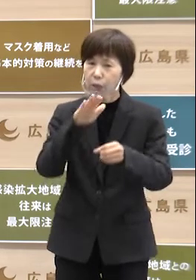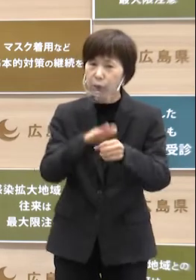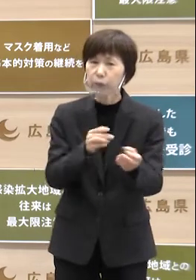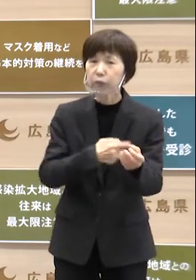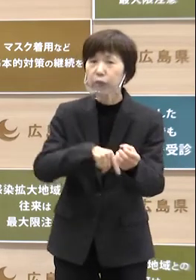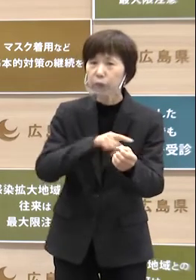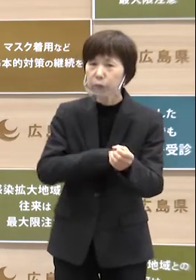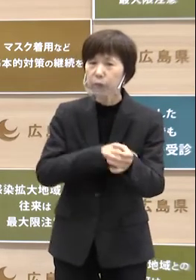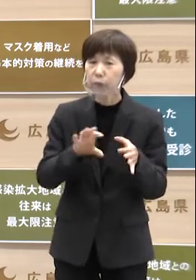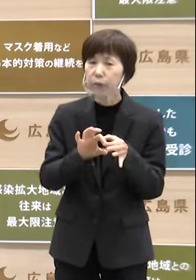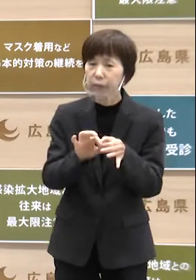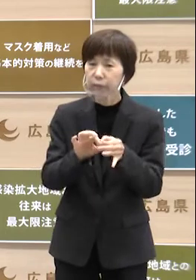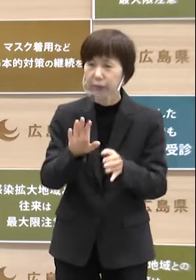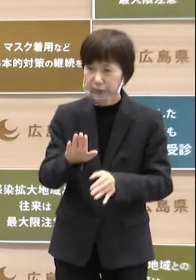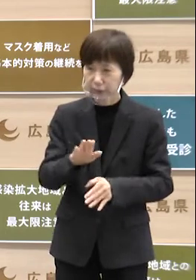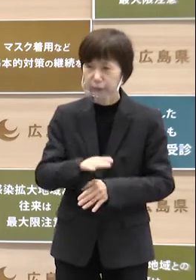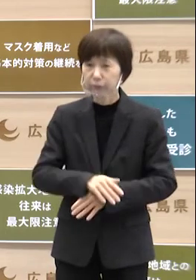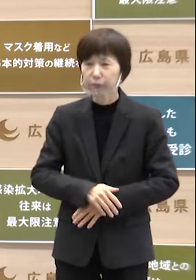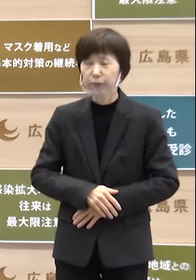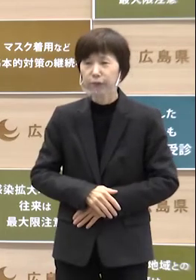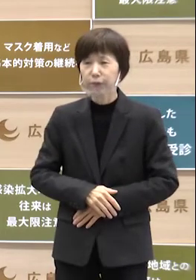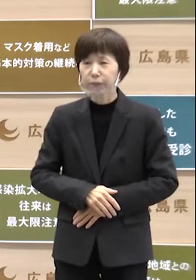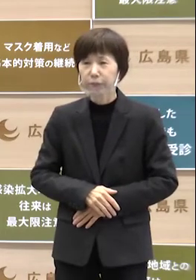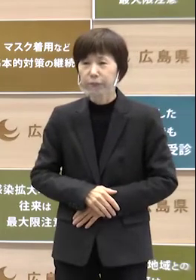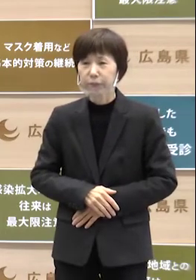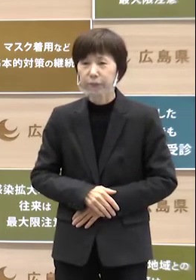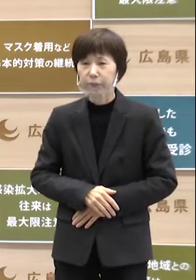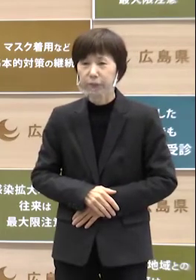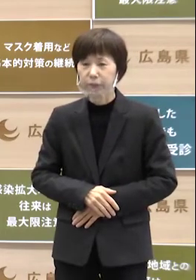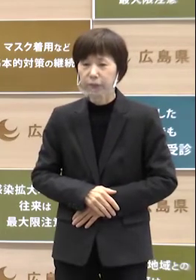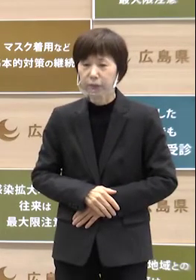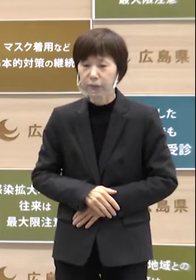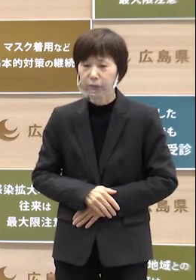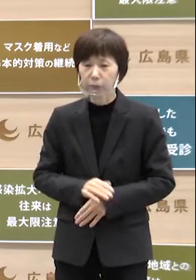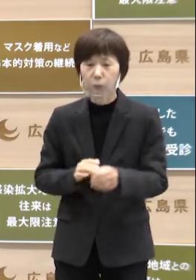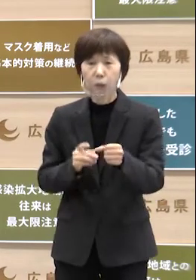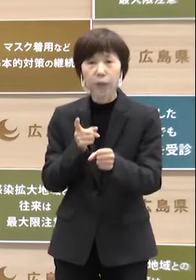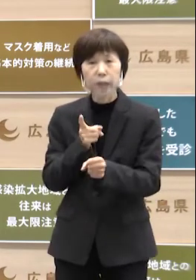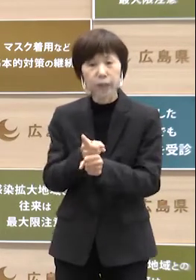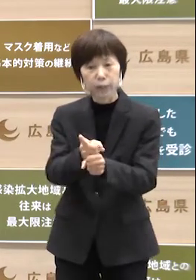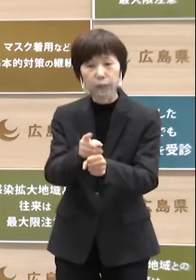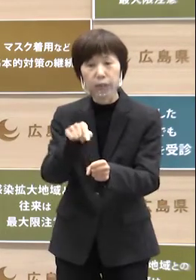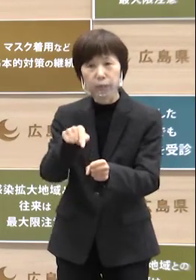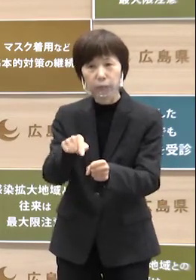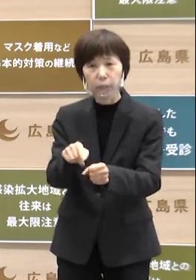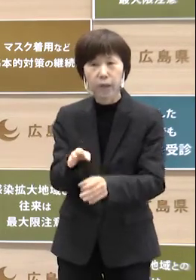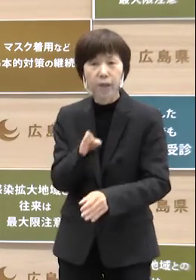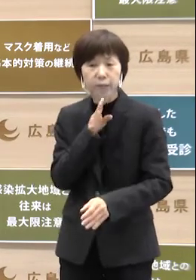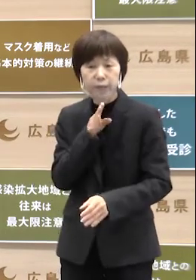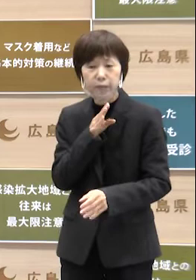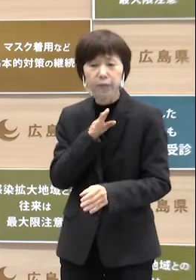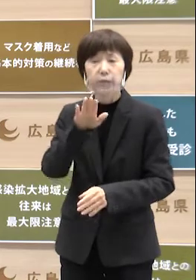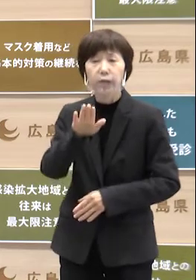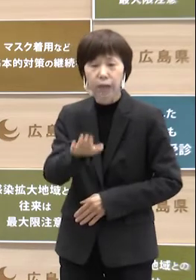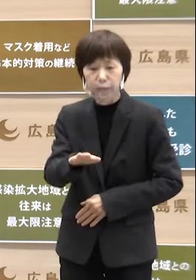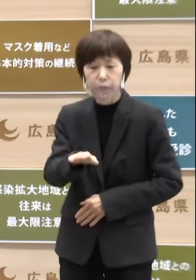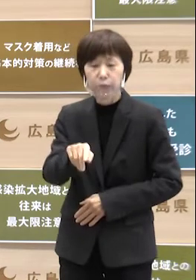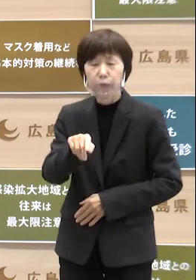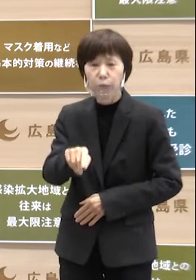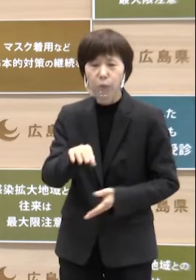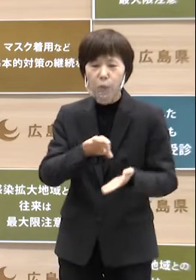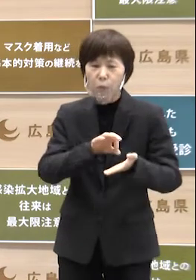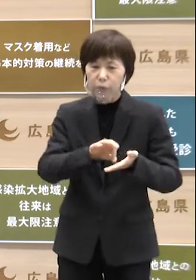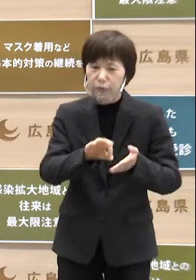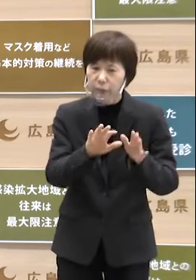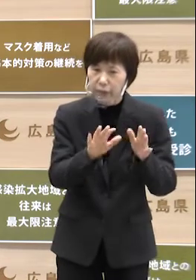それはいくらでも現実、物理的に核兵器が存在しているわけですね。現実としてですね、それが使われないという保証は